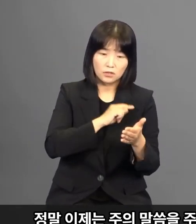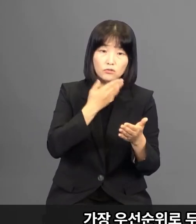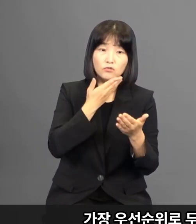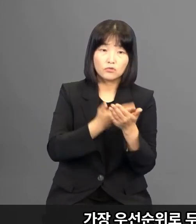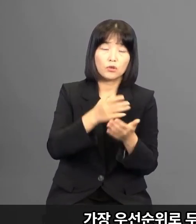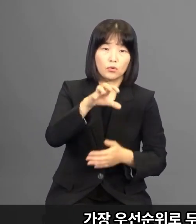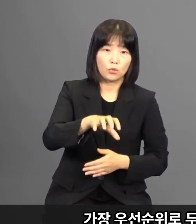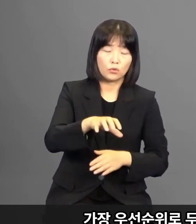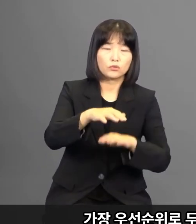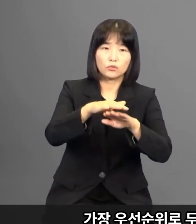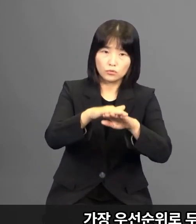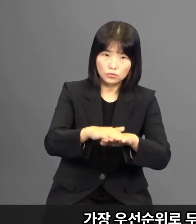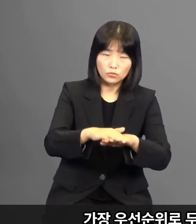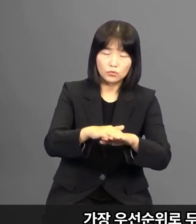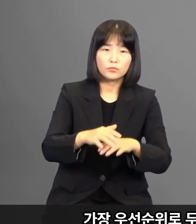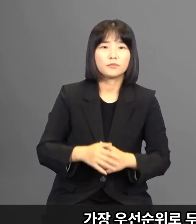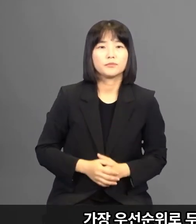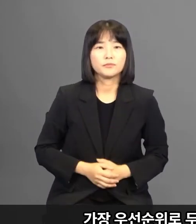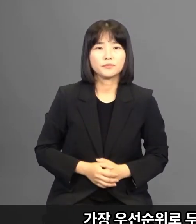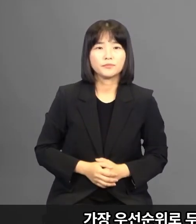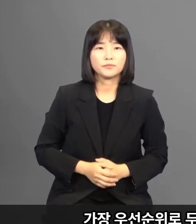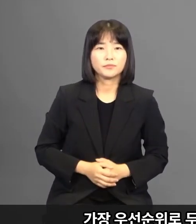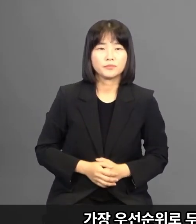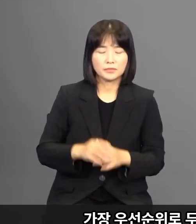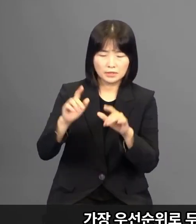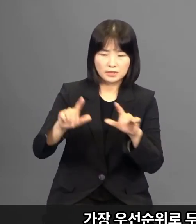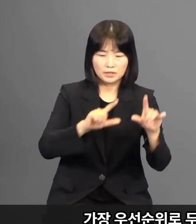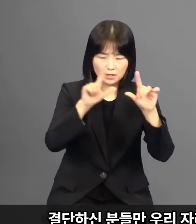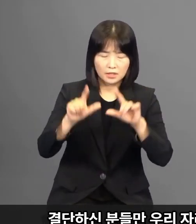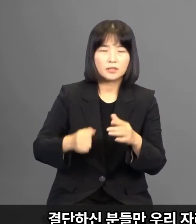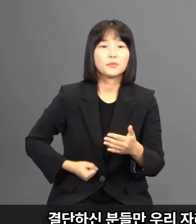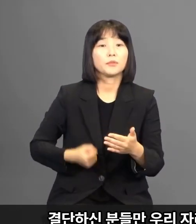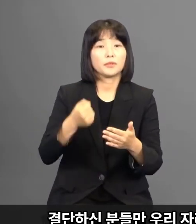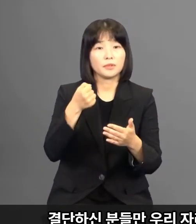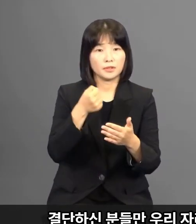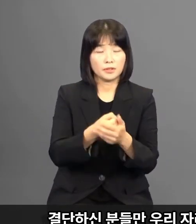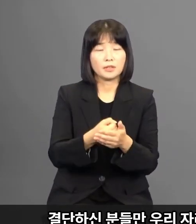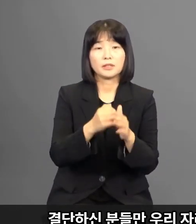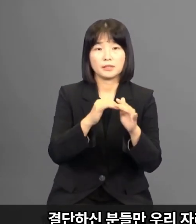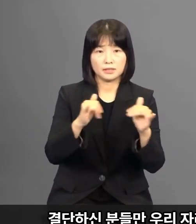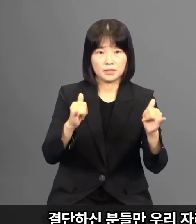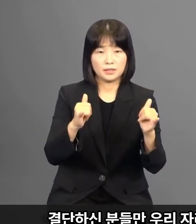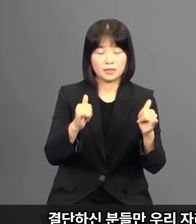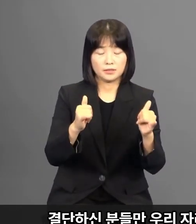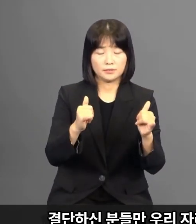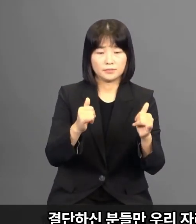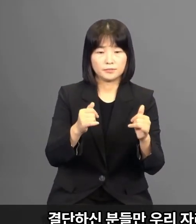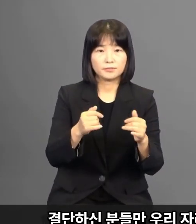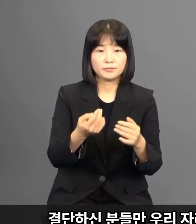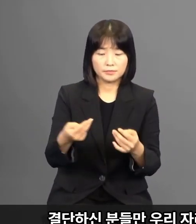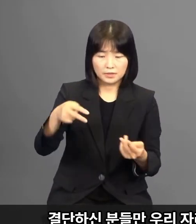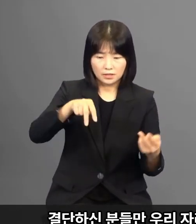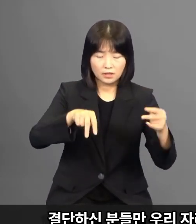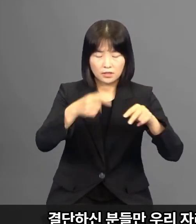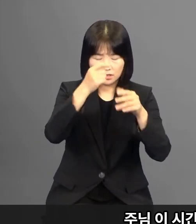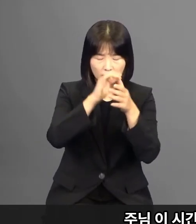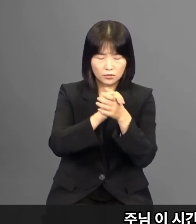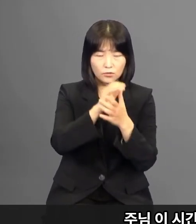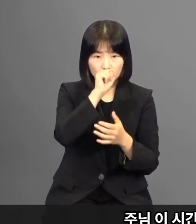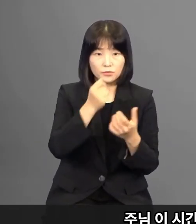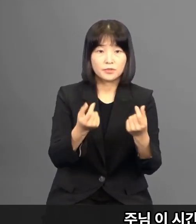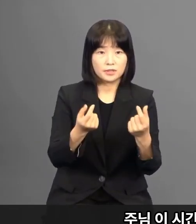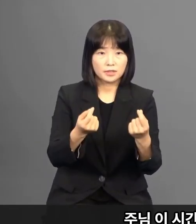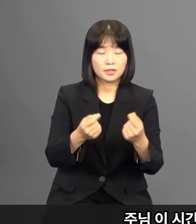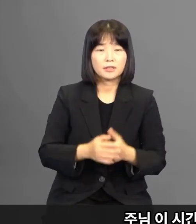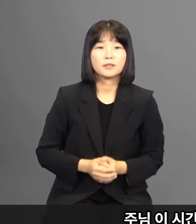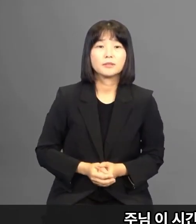두고 가장 우선순위로 두고 그렇게 살아가겠습니다 라고 결단하신 분들만 우리 자리에 일어나서 기도했으면 좋겠습니다. 주님, 이